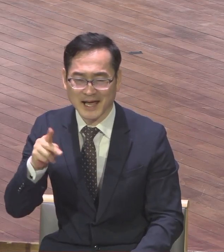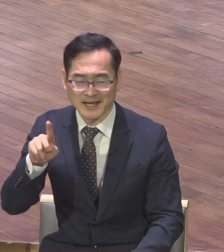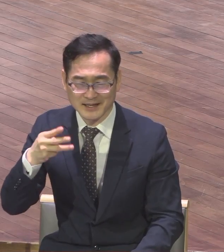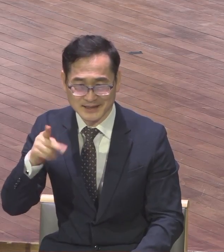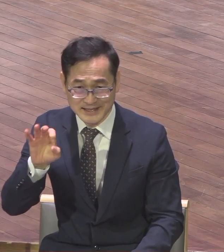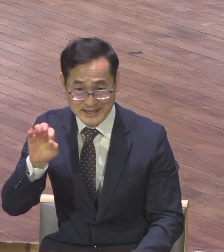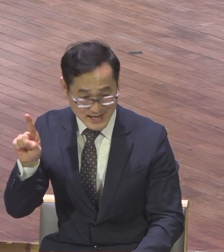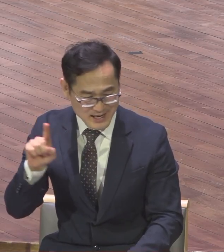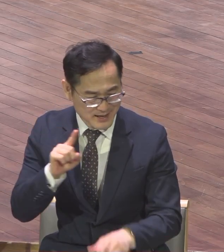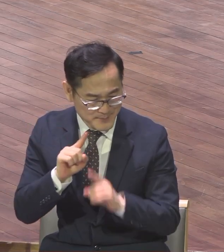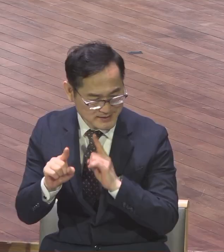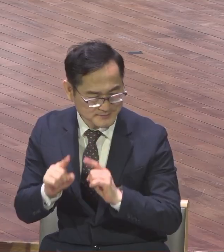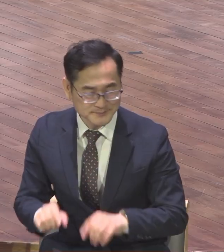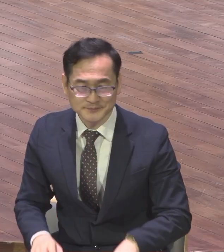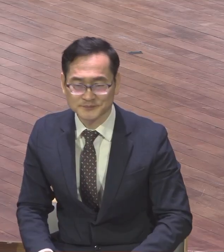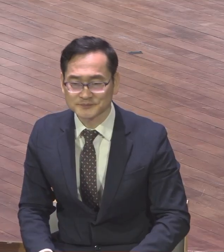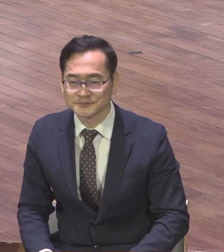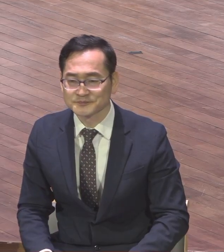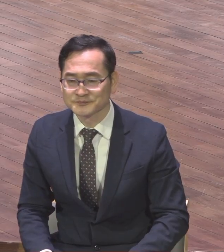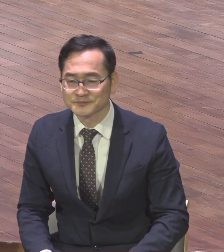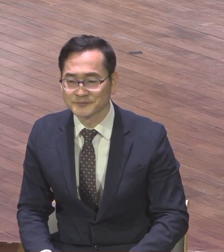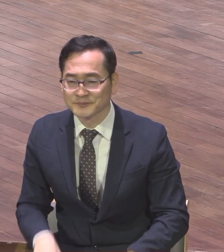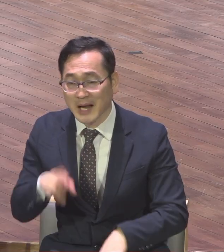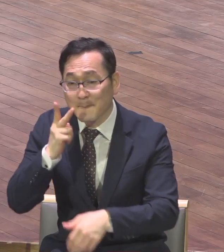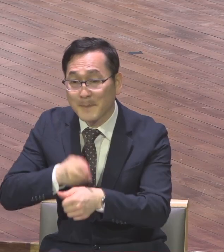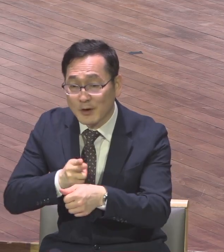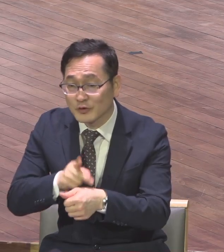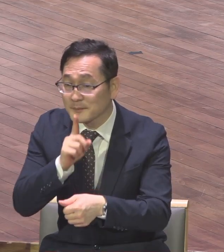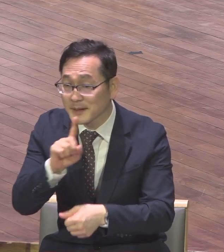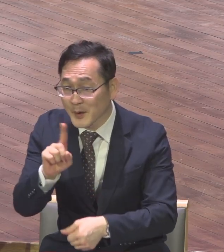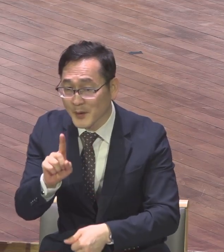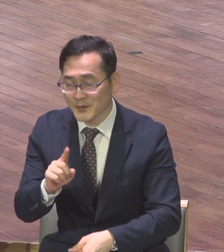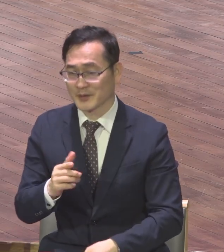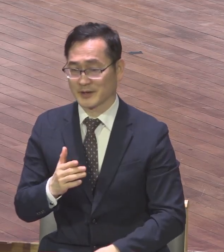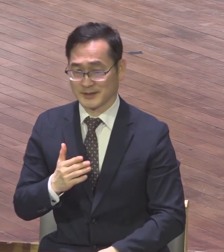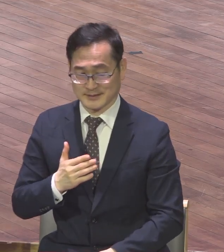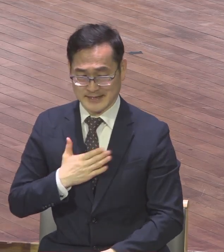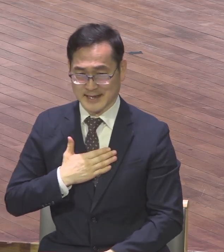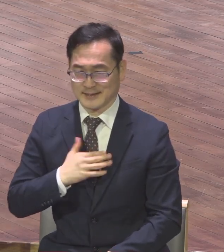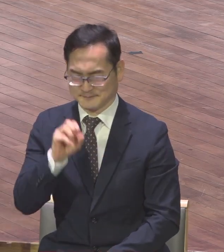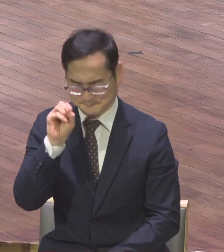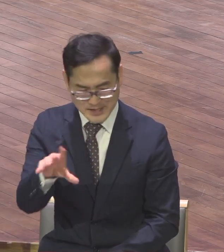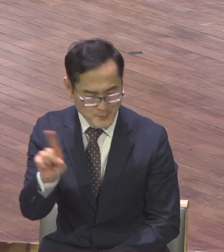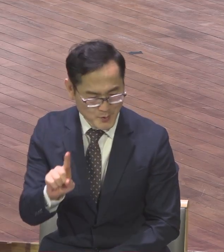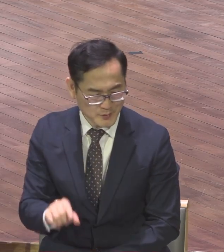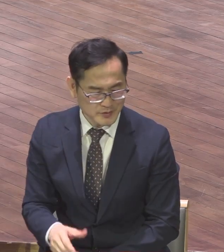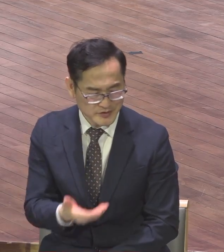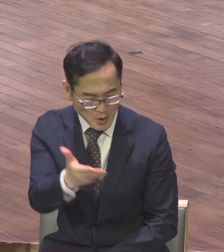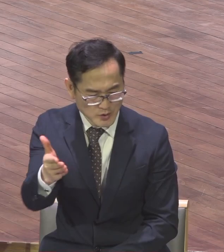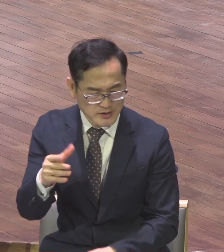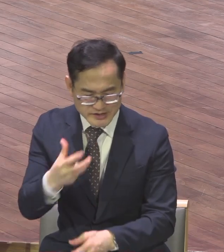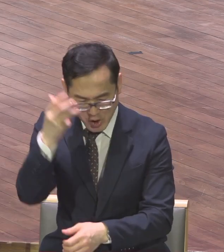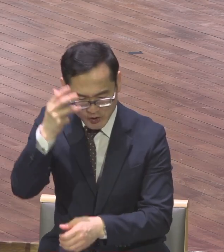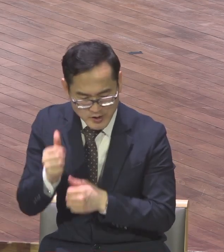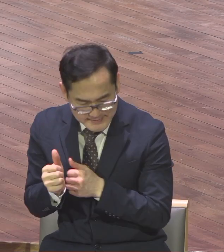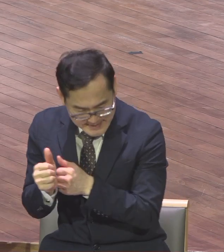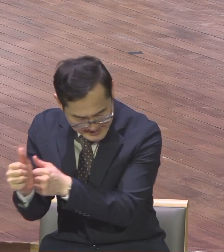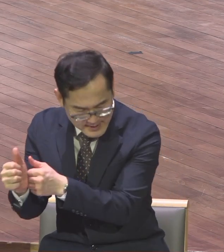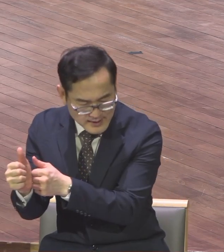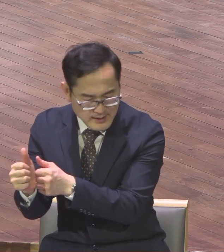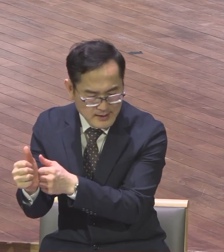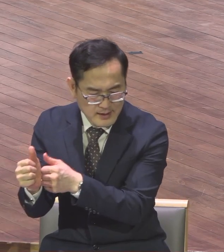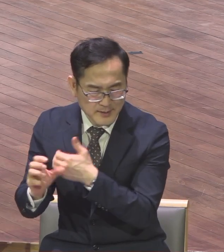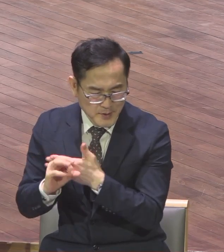보면 사도 바울이 이런 영적 사실을 밝히고 있습니다. 내가 이르노니 너희는 성령을 따라